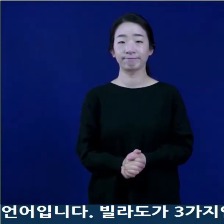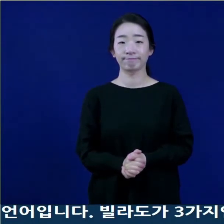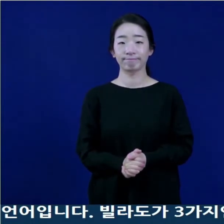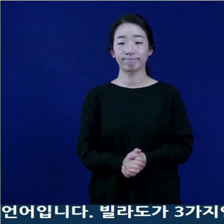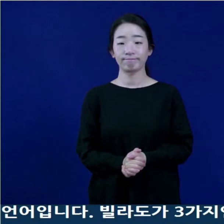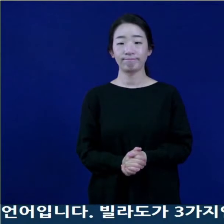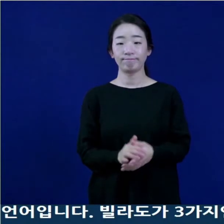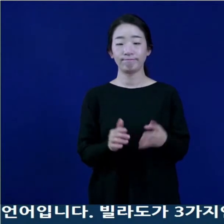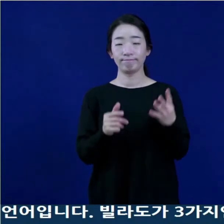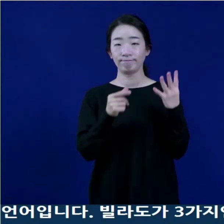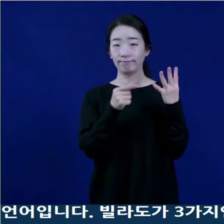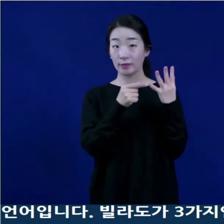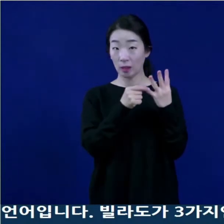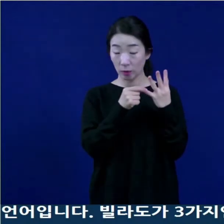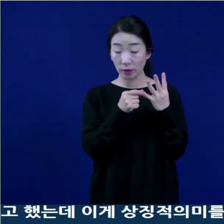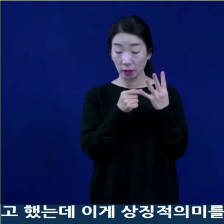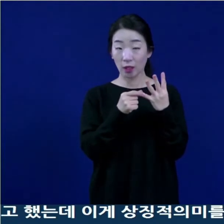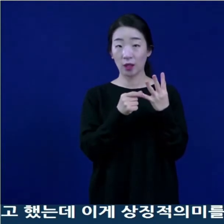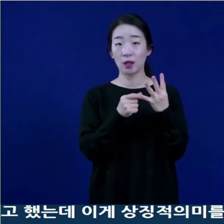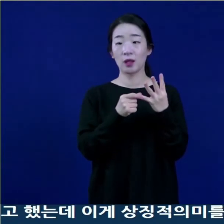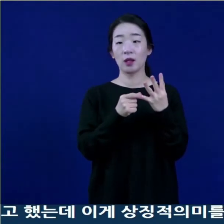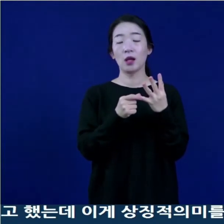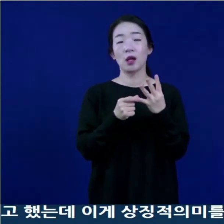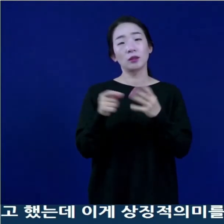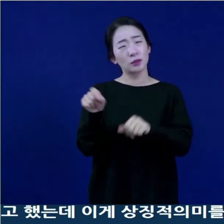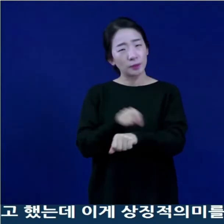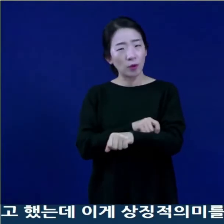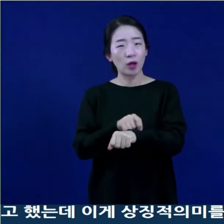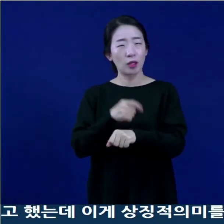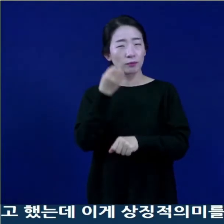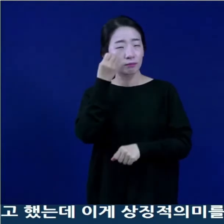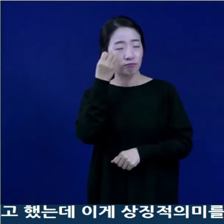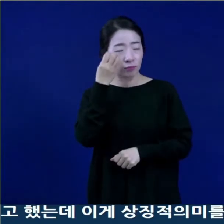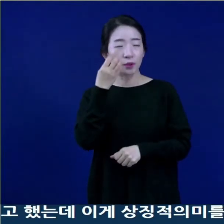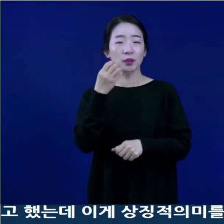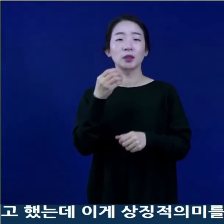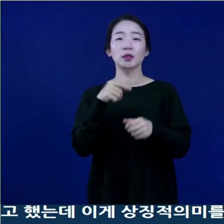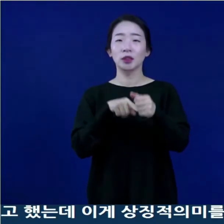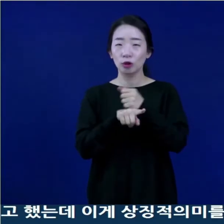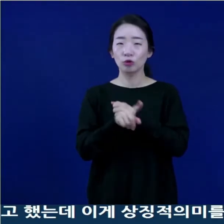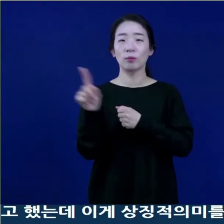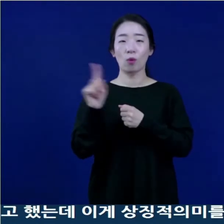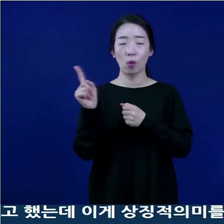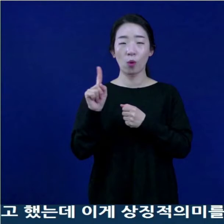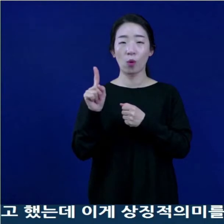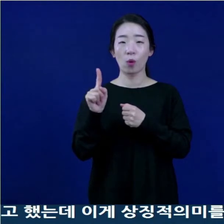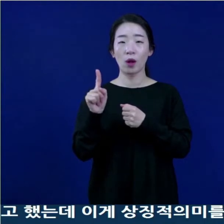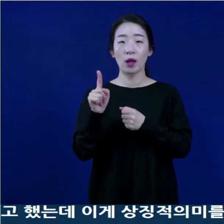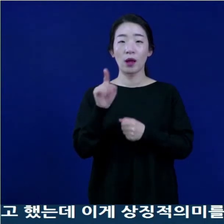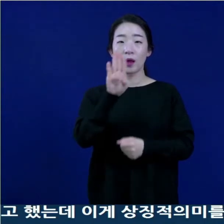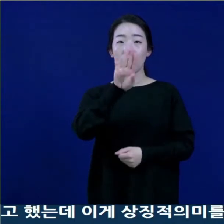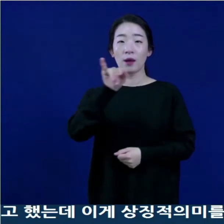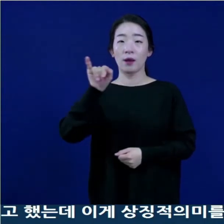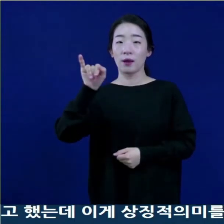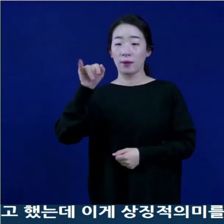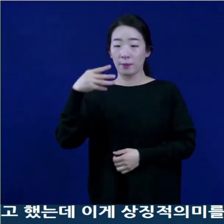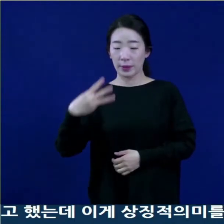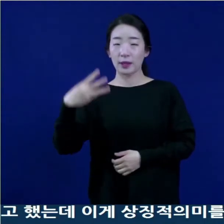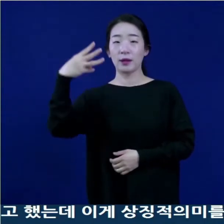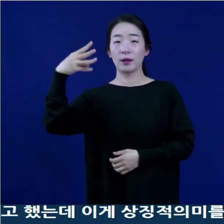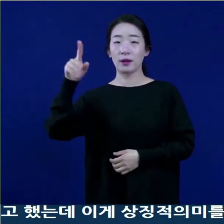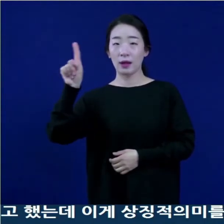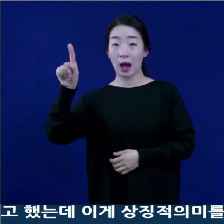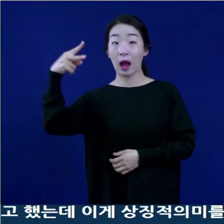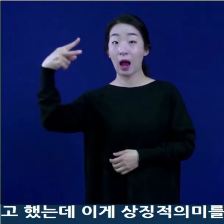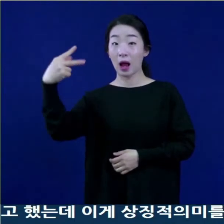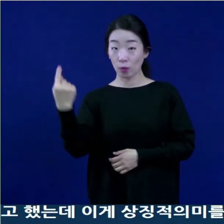네 번째 이례적인 점은 빌라도가 직접 써줬다는 겁니다. 이 부분이 가장 이례적이라고 볼 수 있겠습니다. 다시